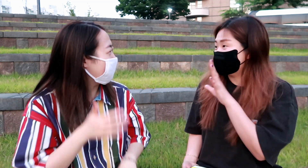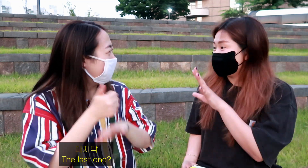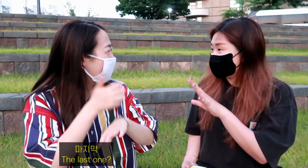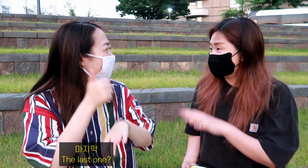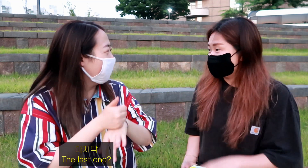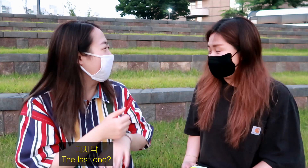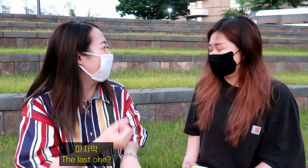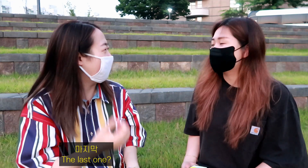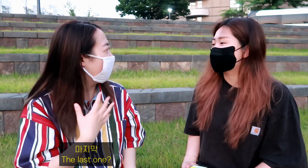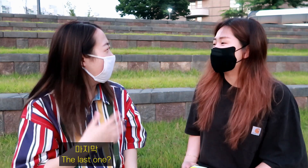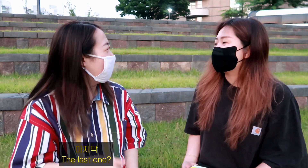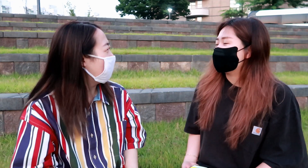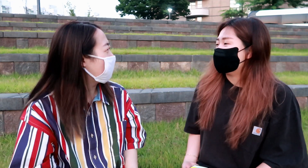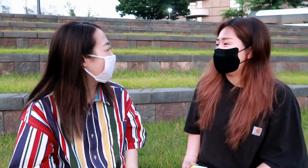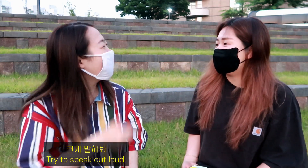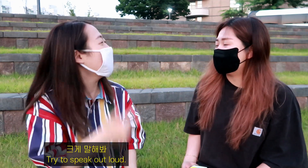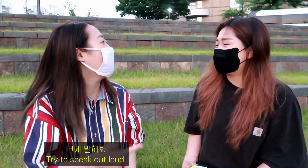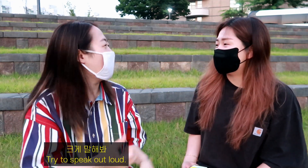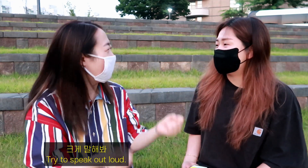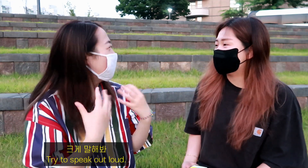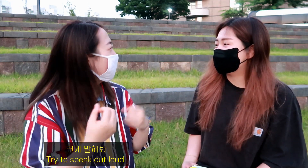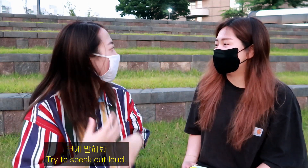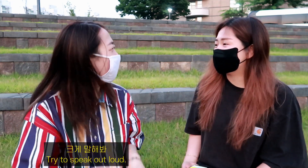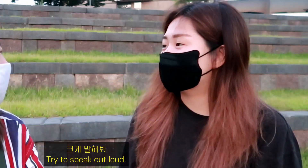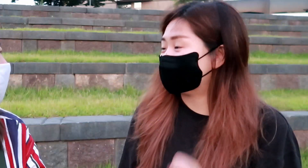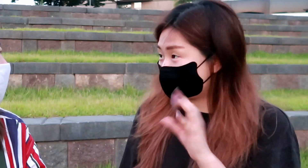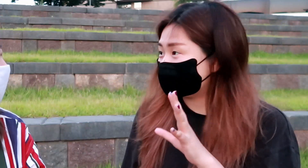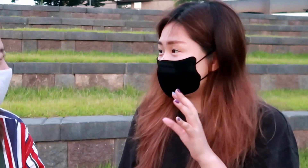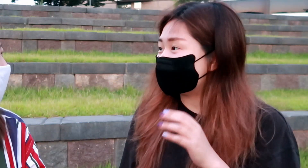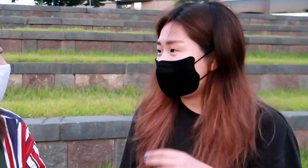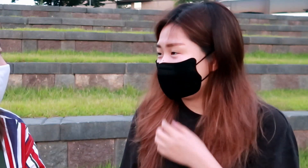맞아, 맞아. 아, 말해. 크게 말해봐. 크게.